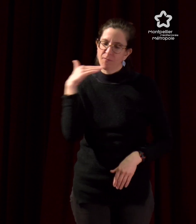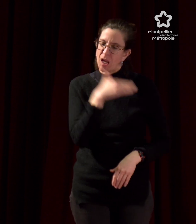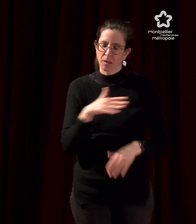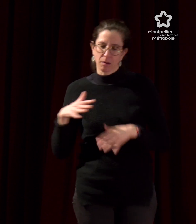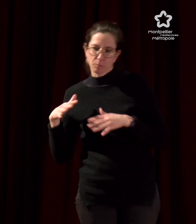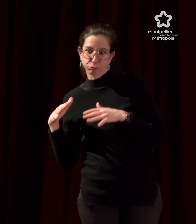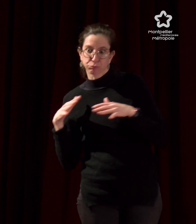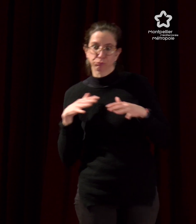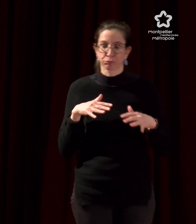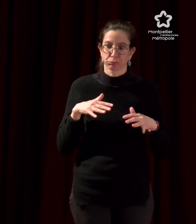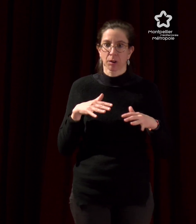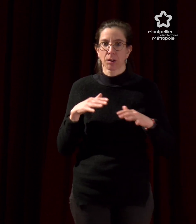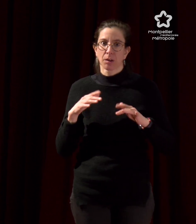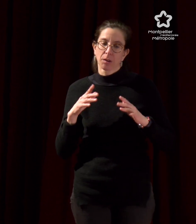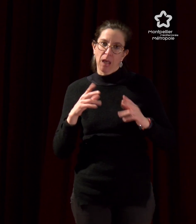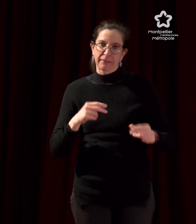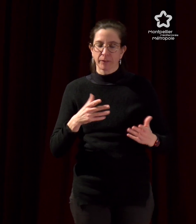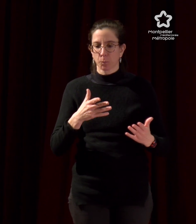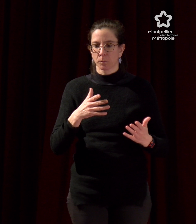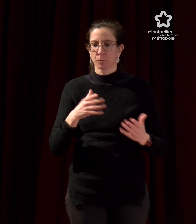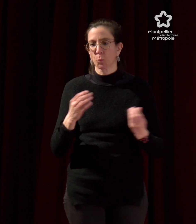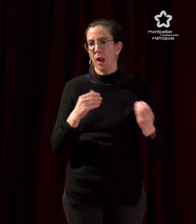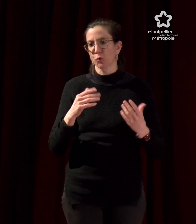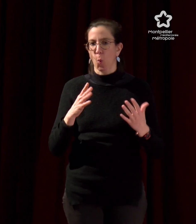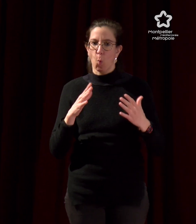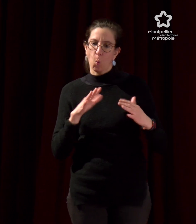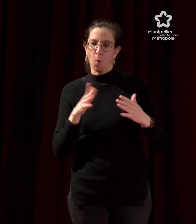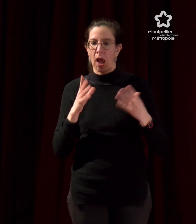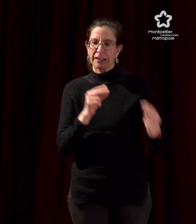des populations humaines